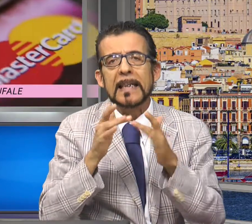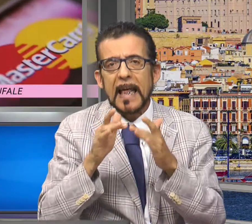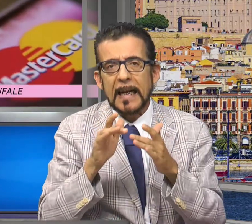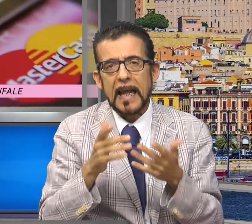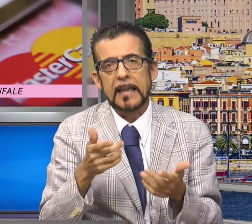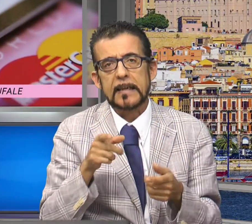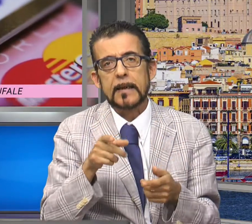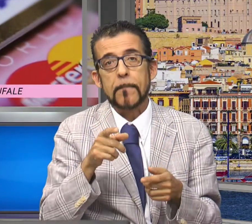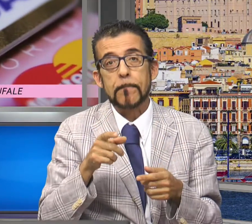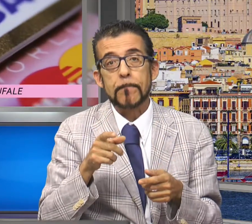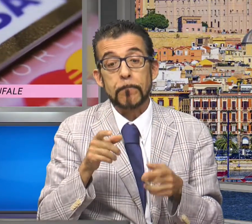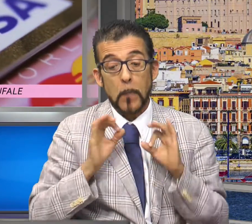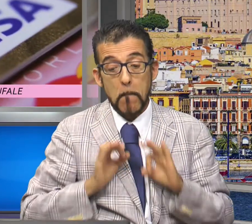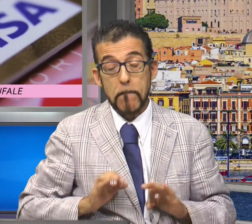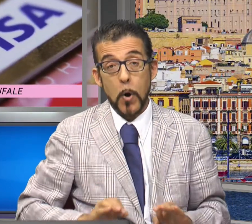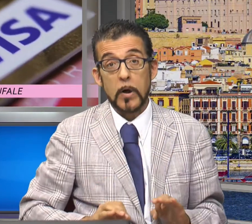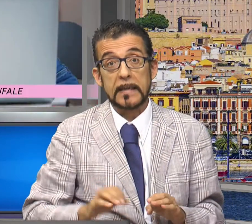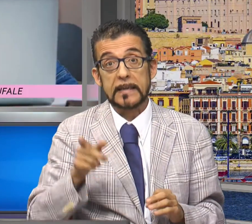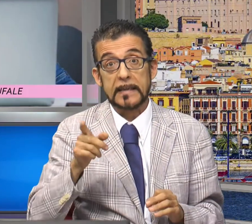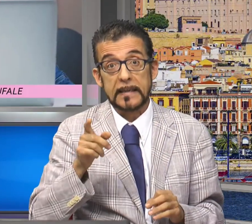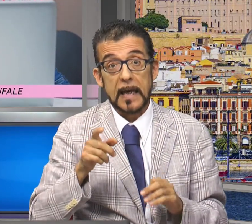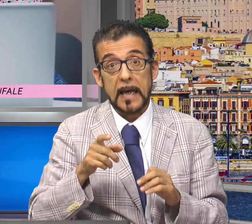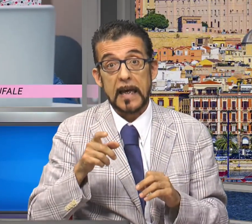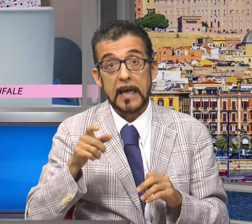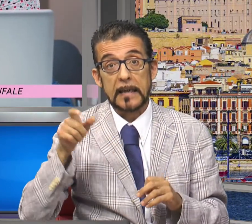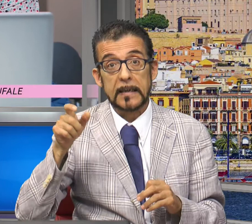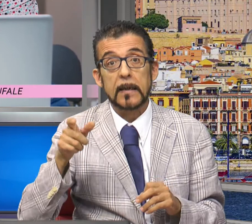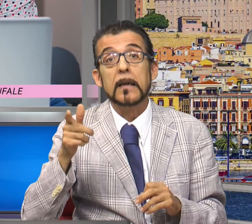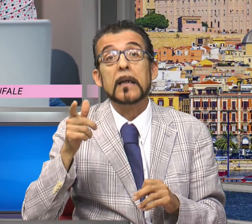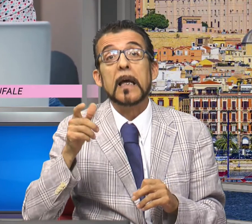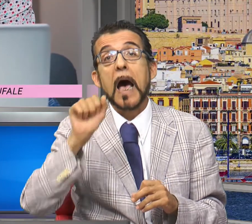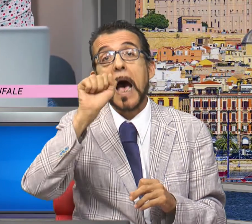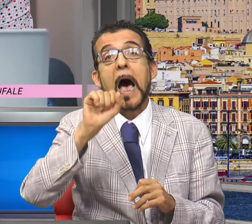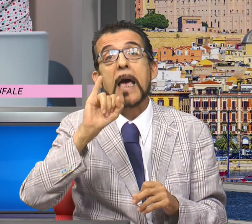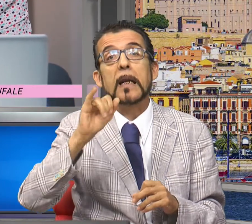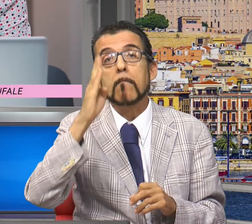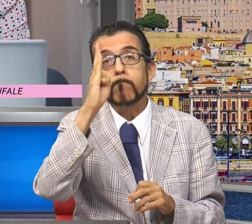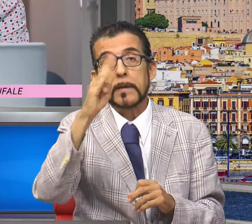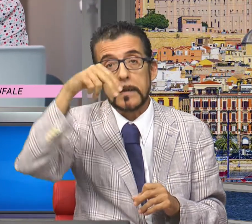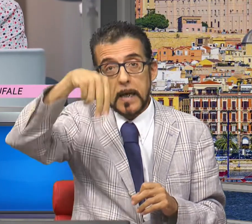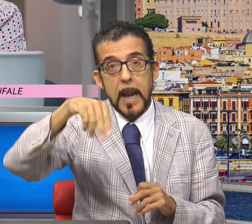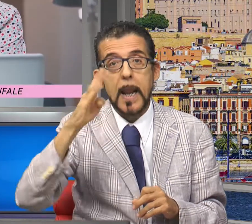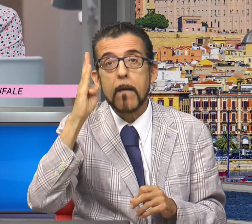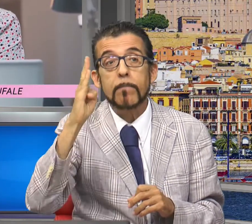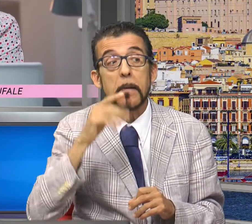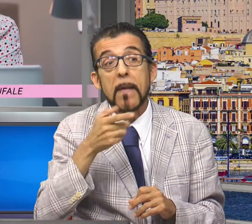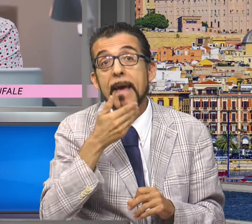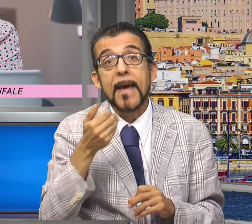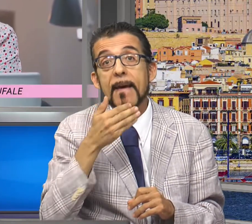di Stato e Airbnb stringono un patto e rinnovano la campagna di prevenzione per aiutare chi si affaccia per la prima volta alle